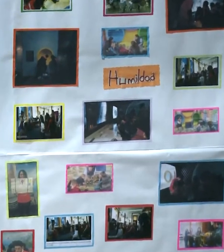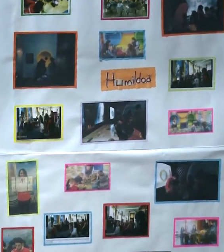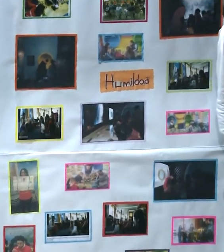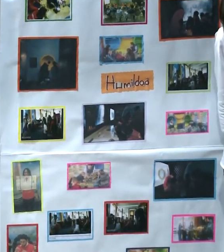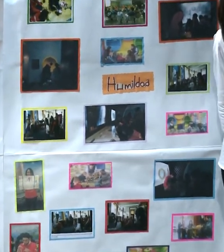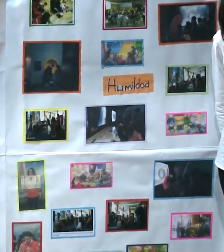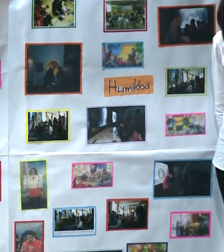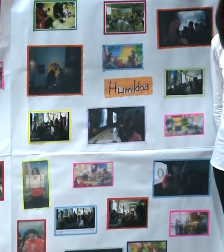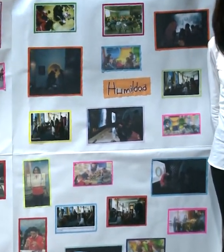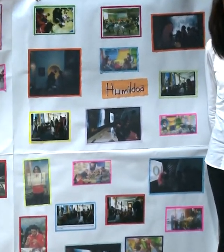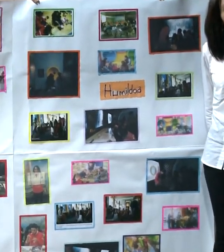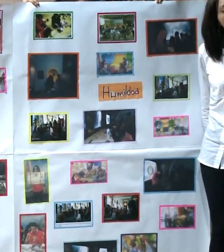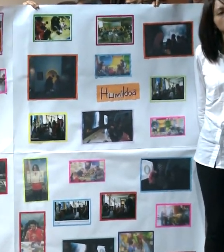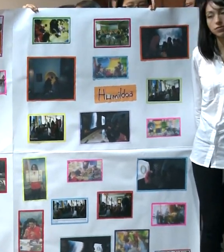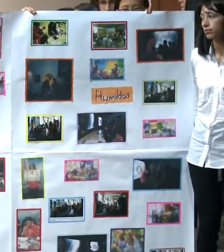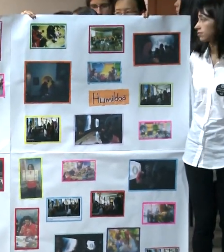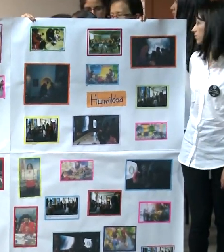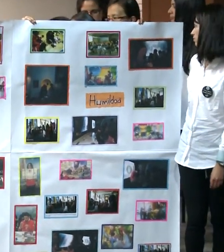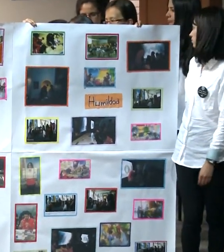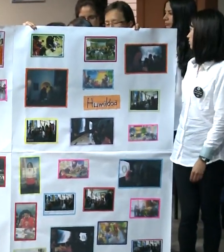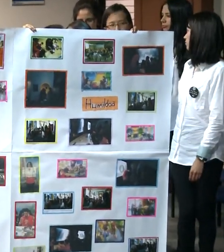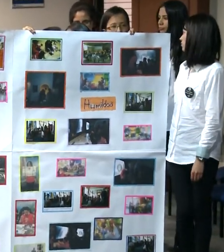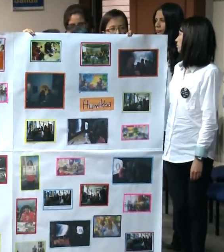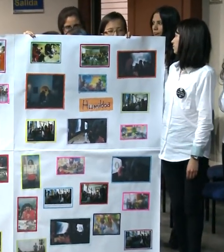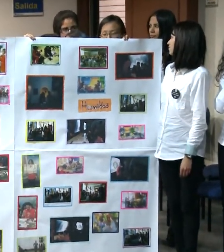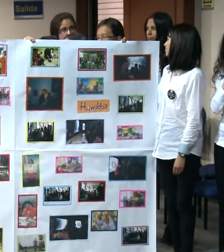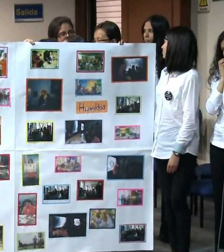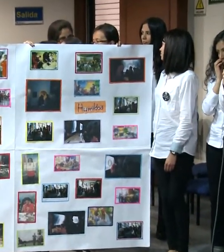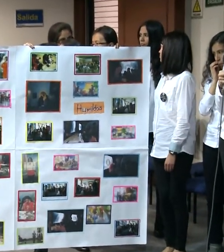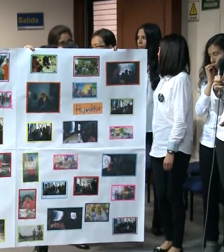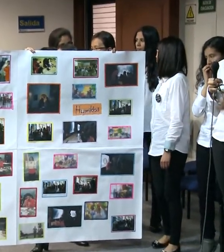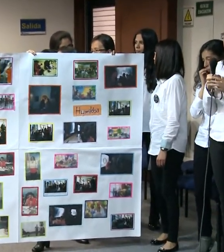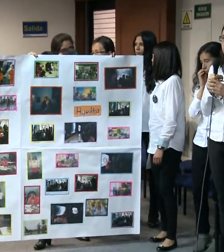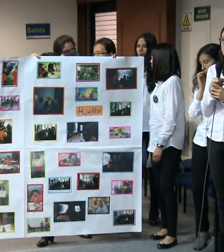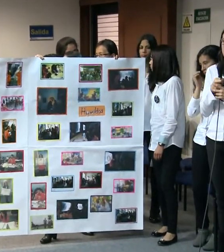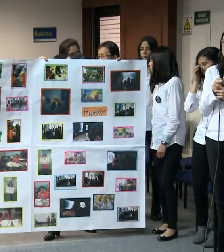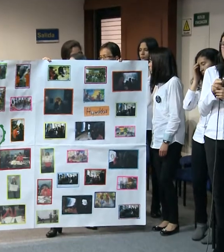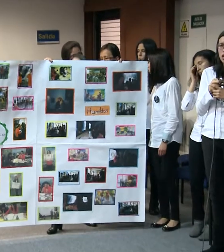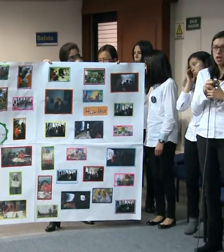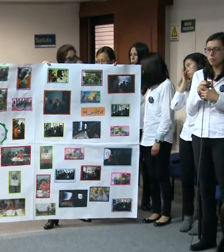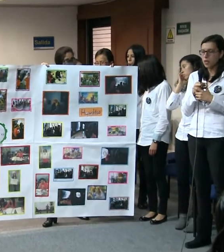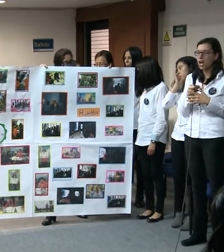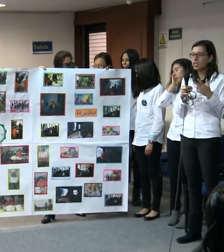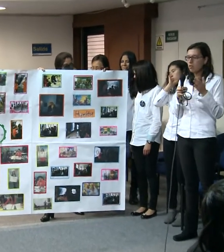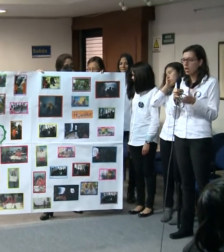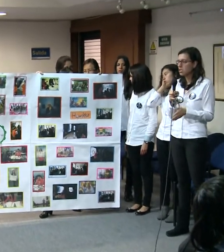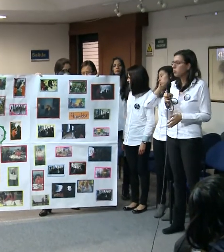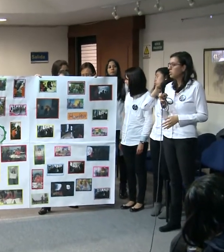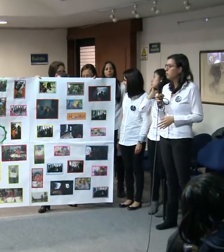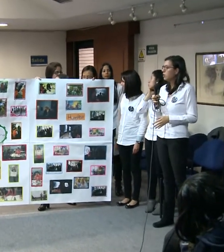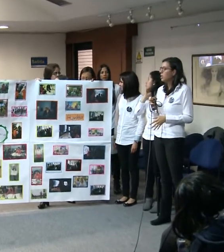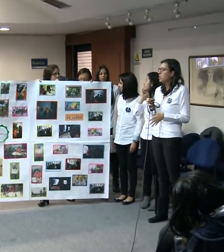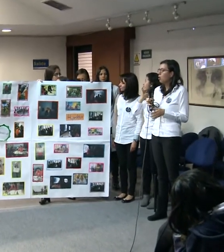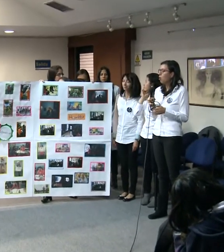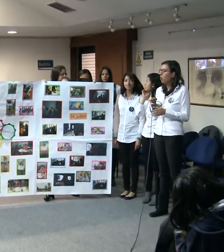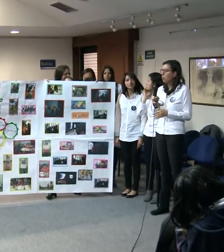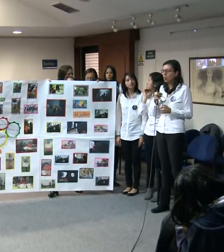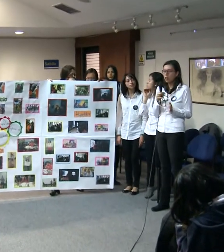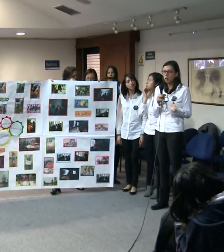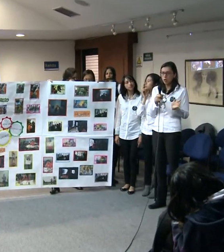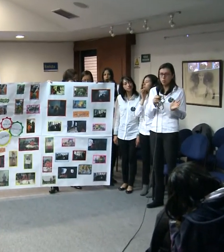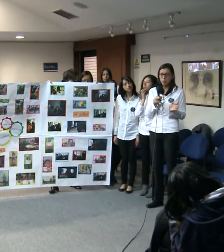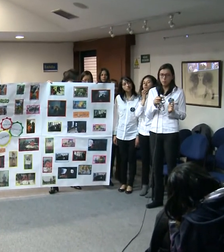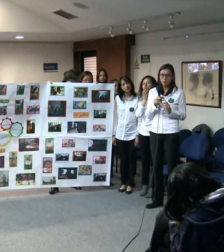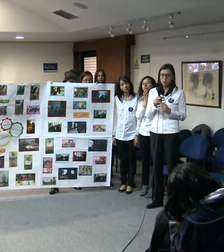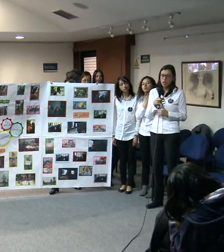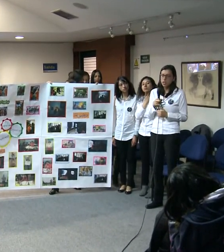mantienen en que no todo es accesible para todas las personas y pues que se deben diseñar actividades específicas